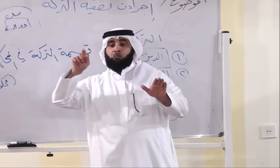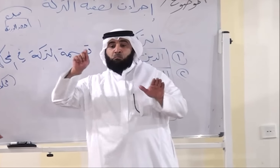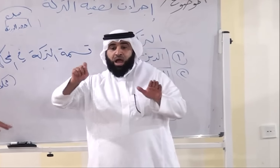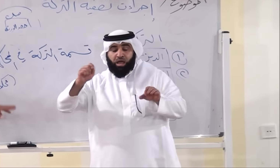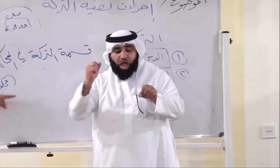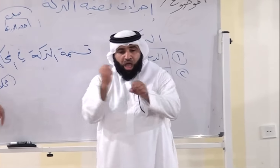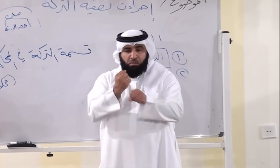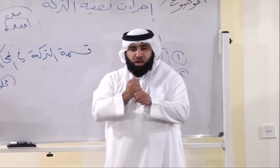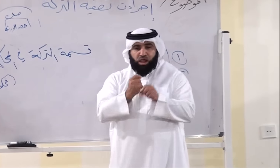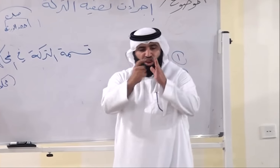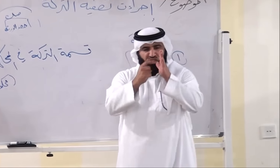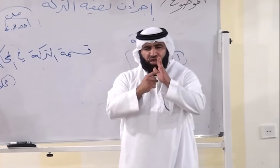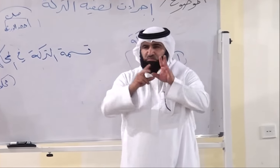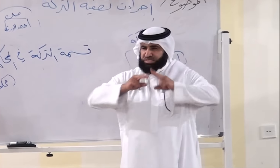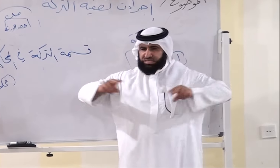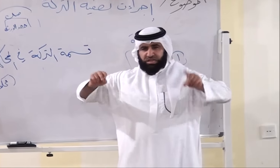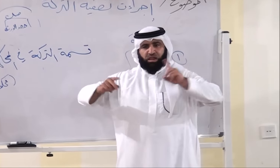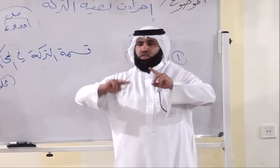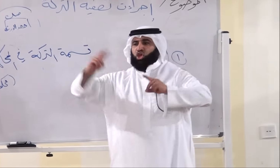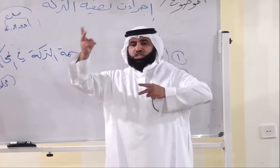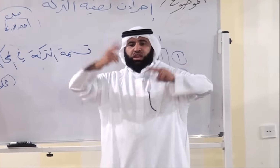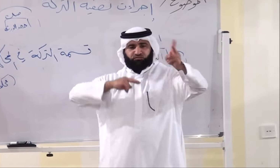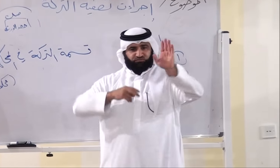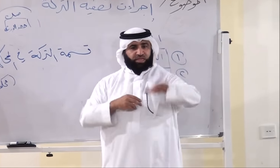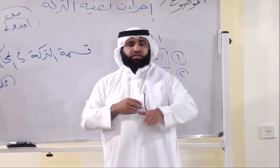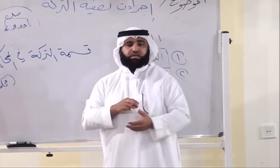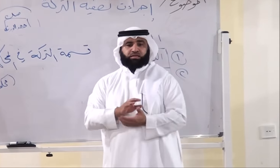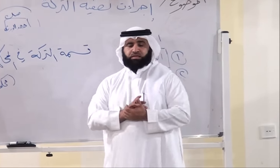المحاكم، ولكن